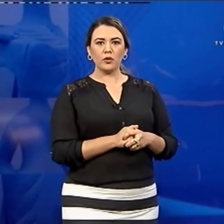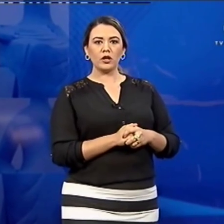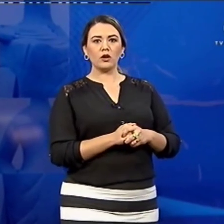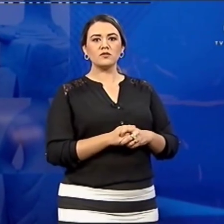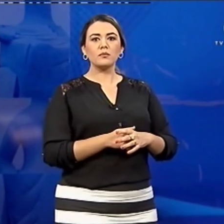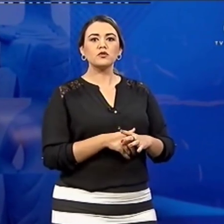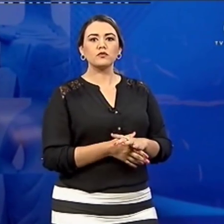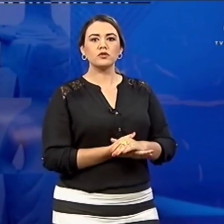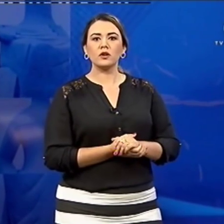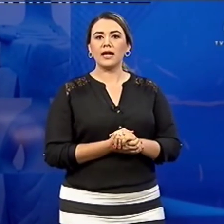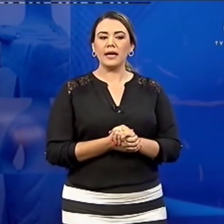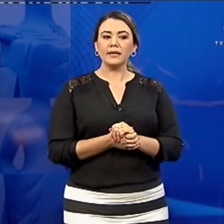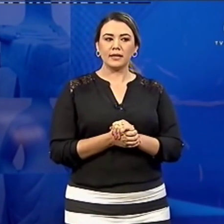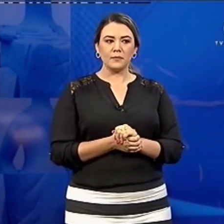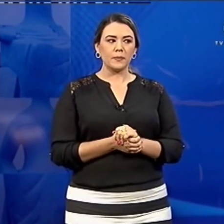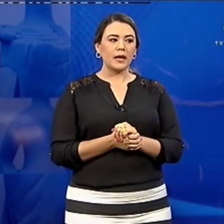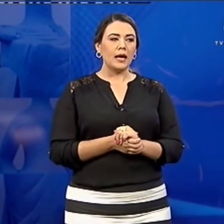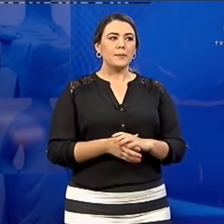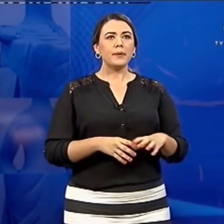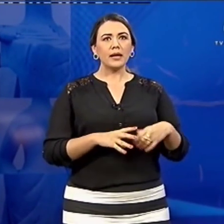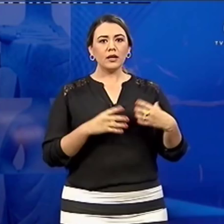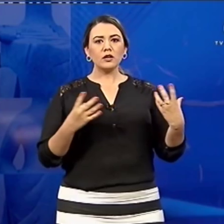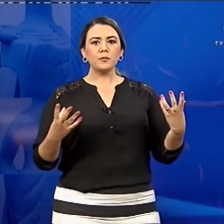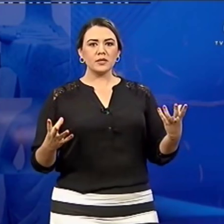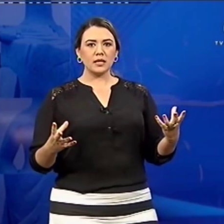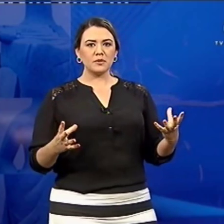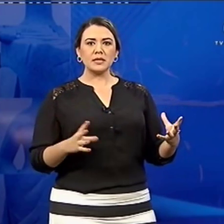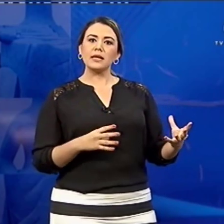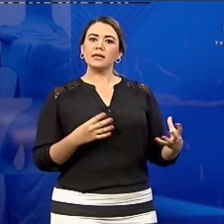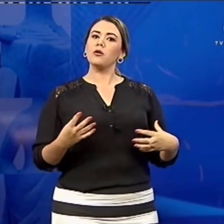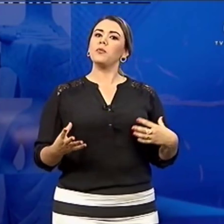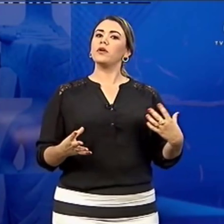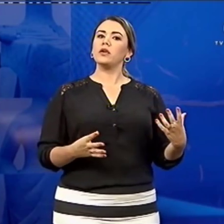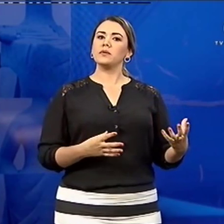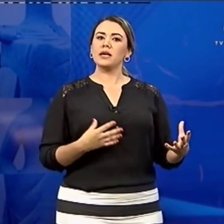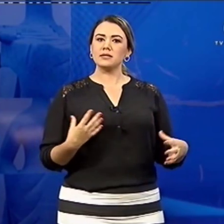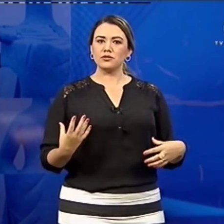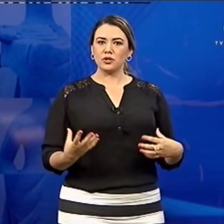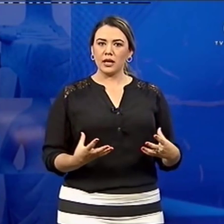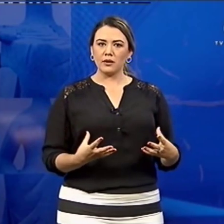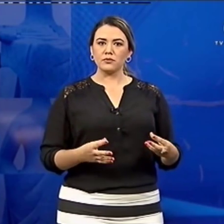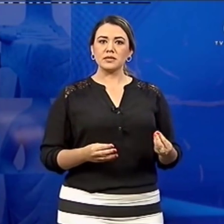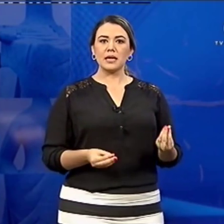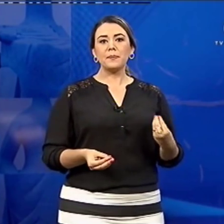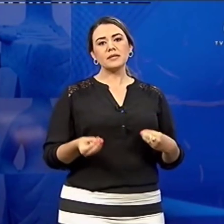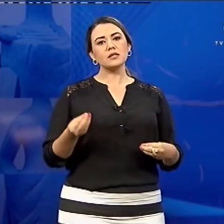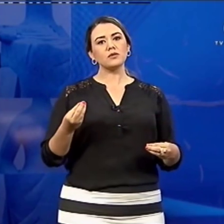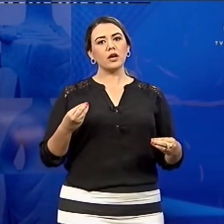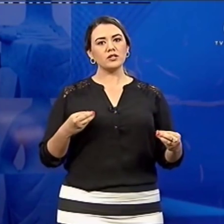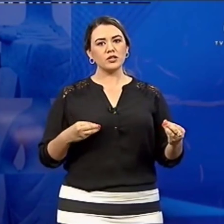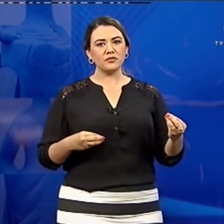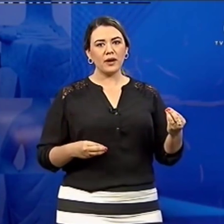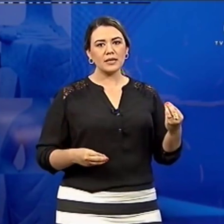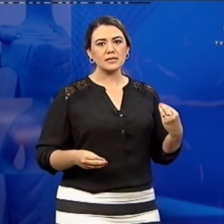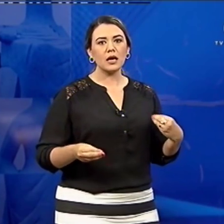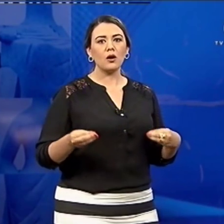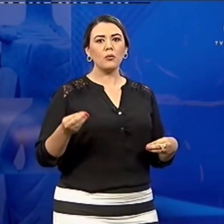Como que nós vamos funcionar aqui? Para que nós possamos entender um pouquinho desses direitos, é preciso que a gente faça